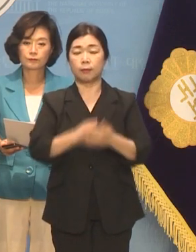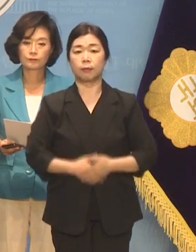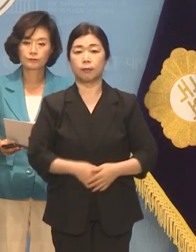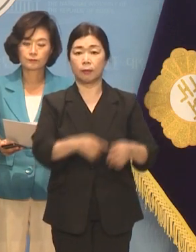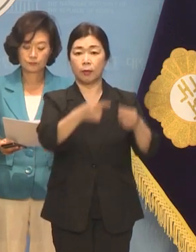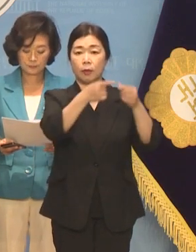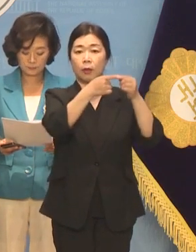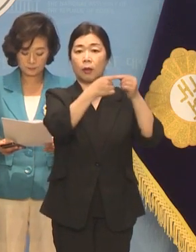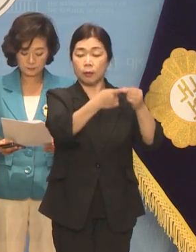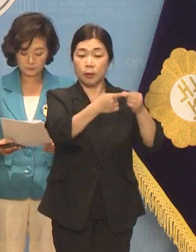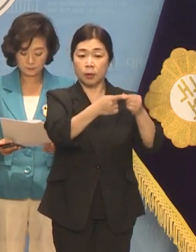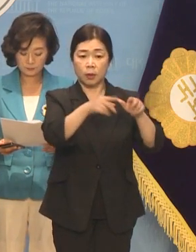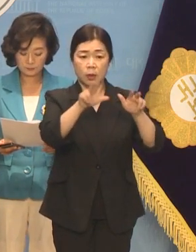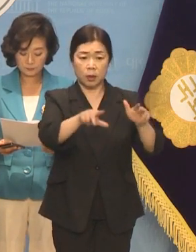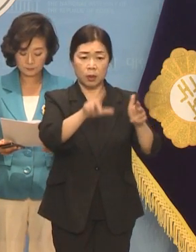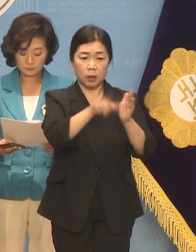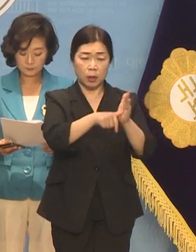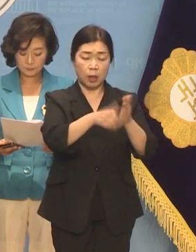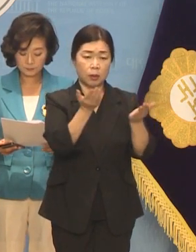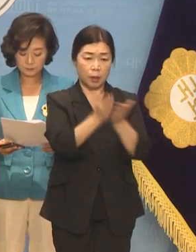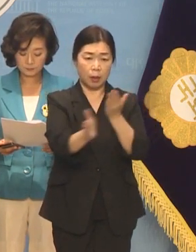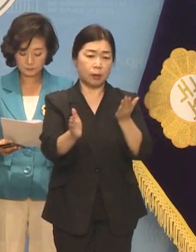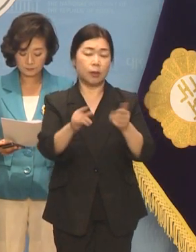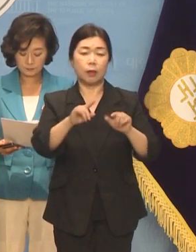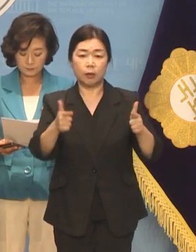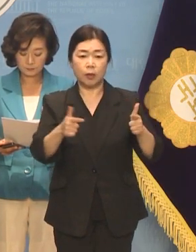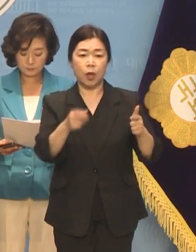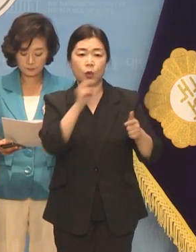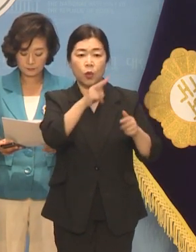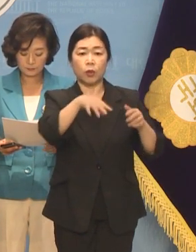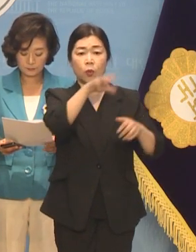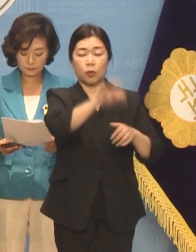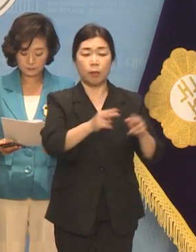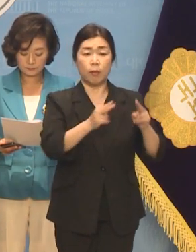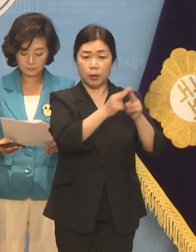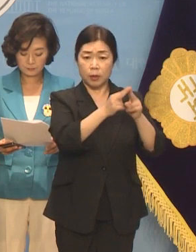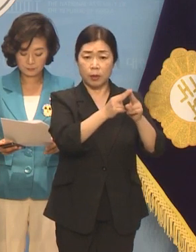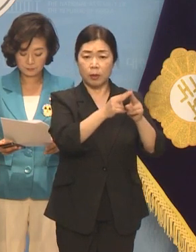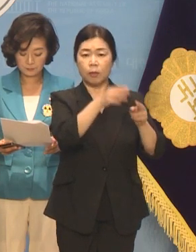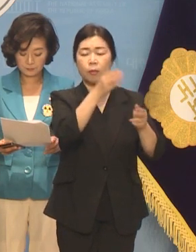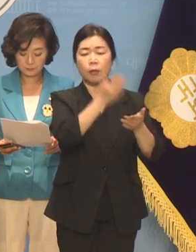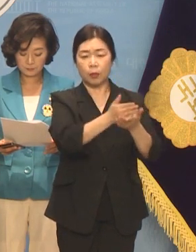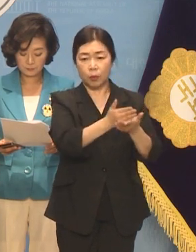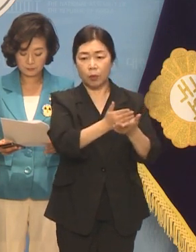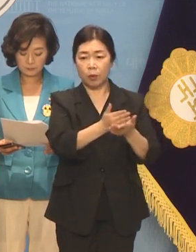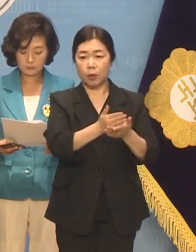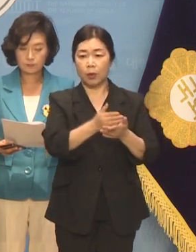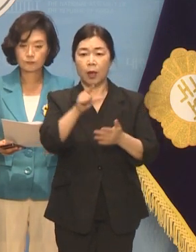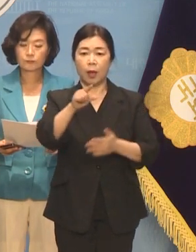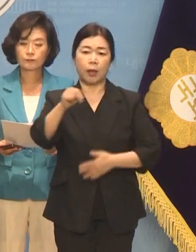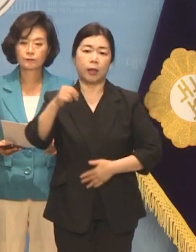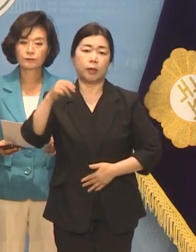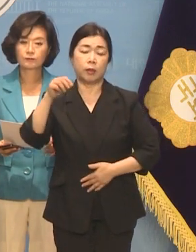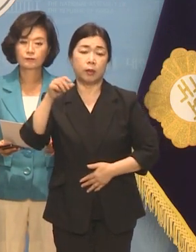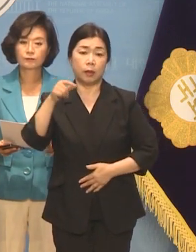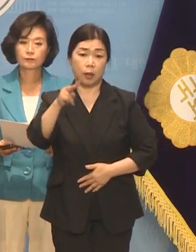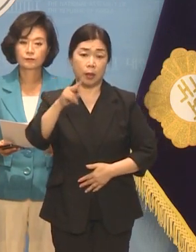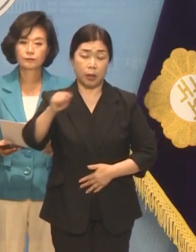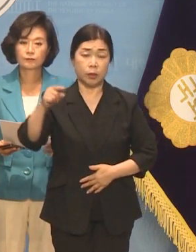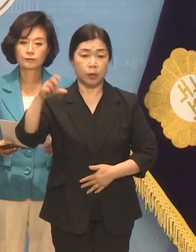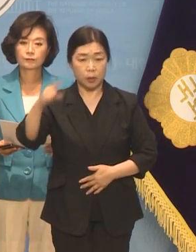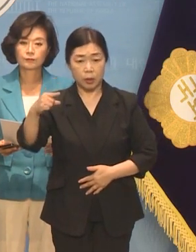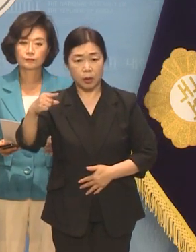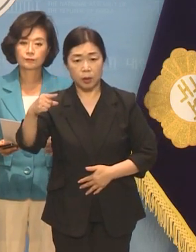1. 시대착오적인 용인 반도체 클러스터 내 LNG 복합 화력 발전소 6기의 신설